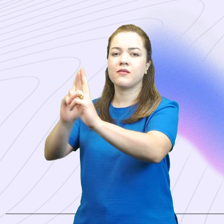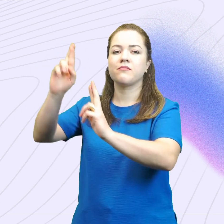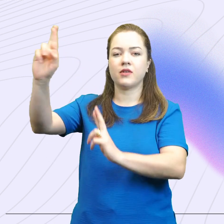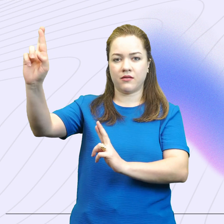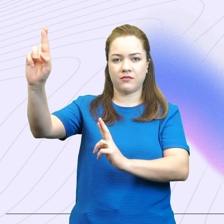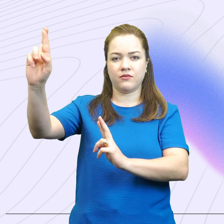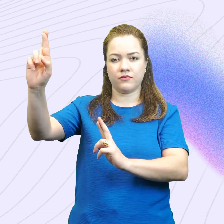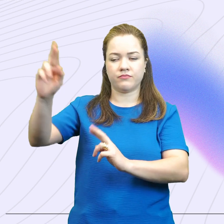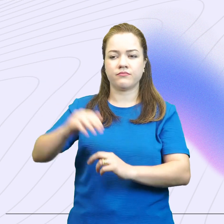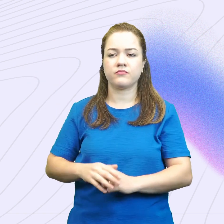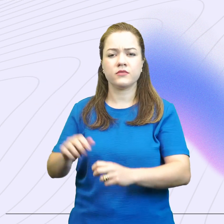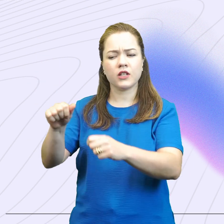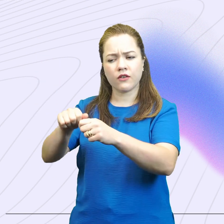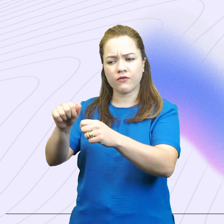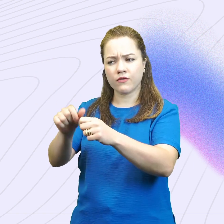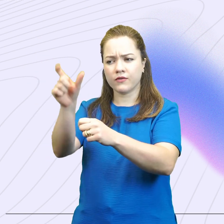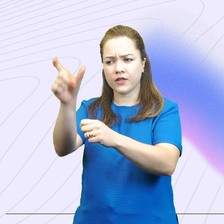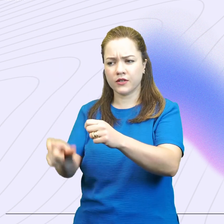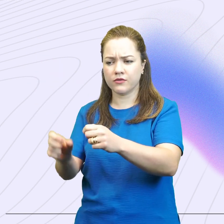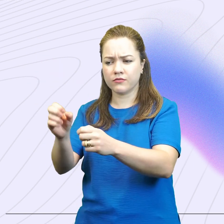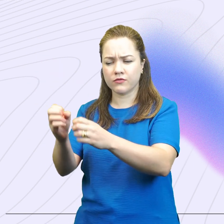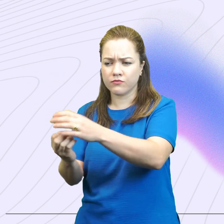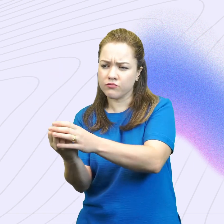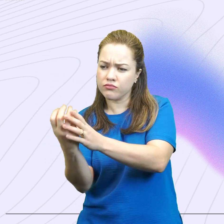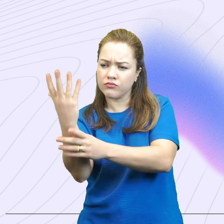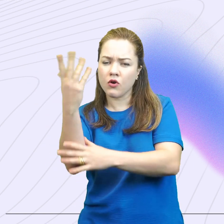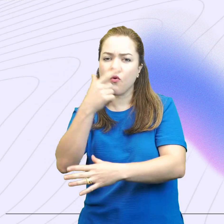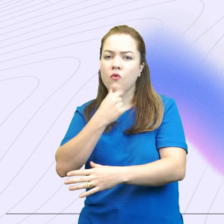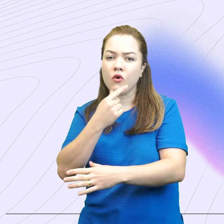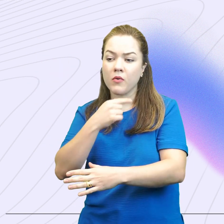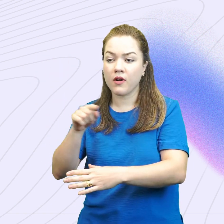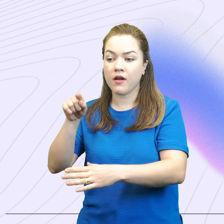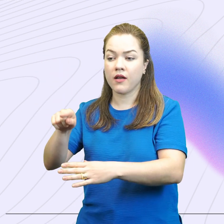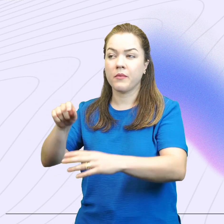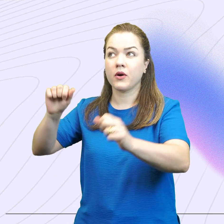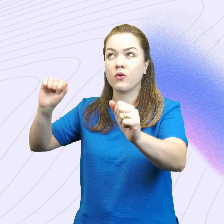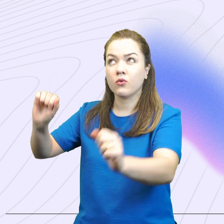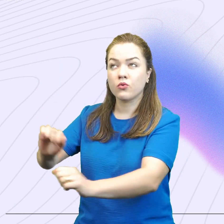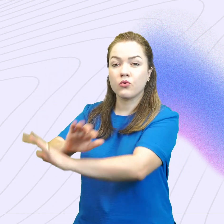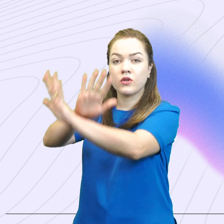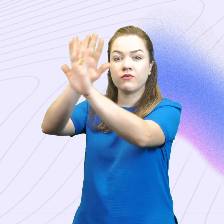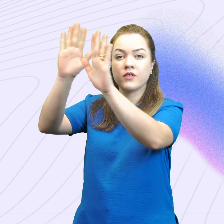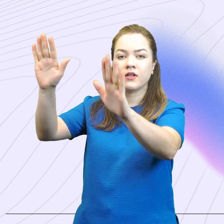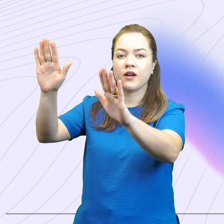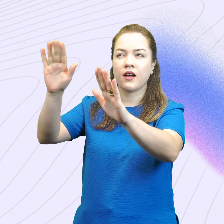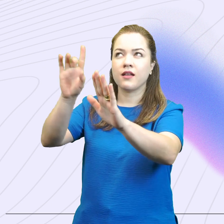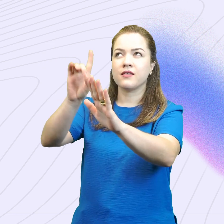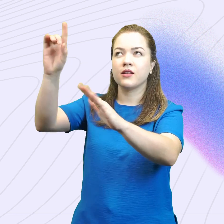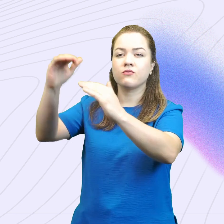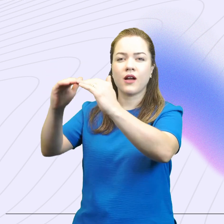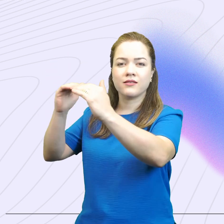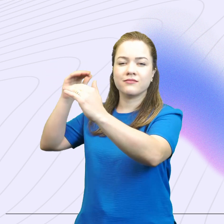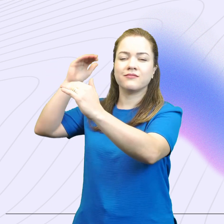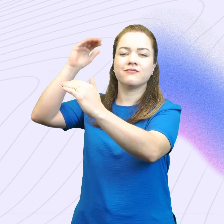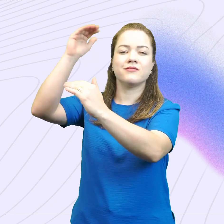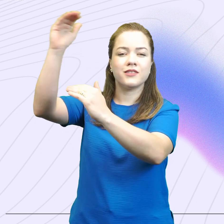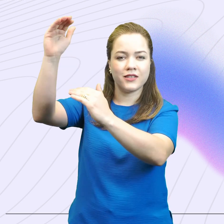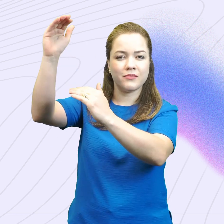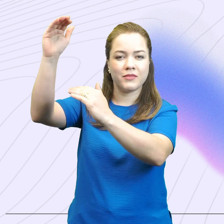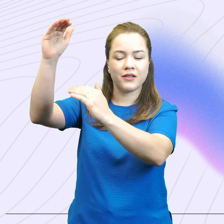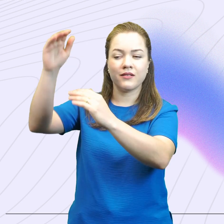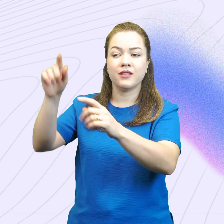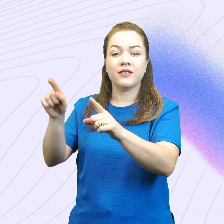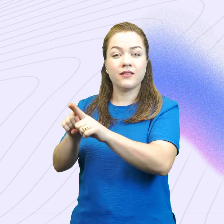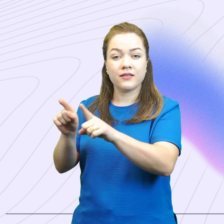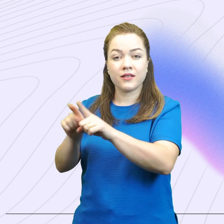cria um homem para permitir que esse homem glorifique Ele acima de todas as coisas. E Ele permite